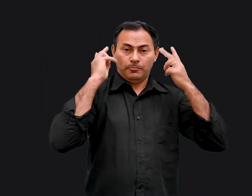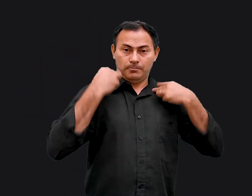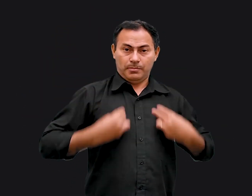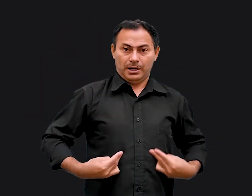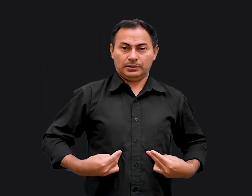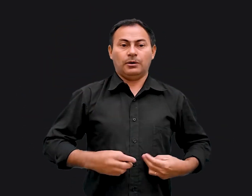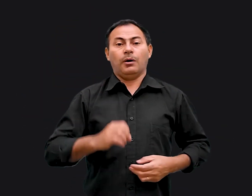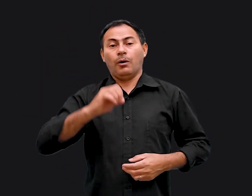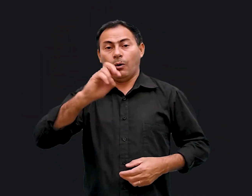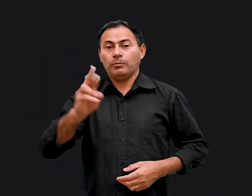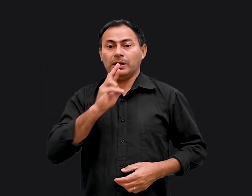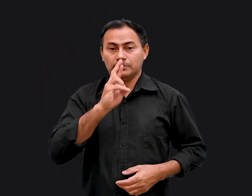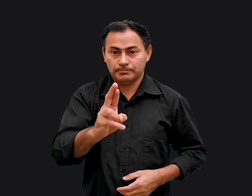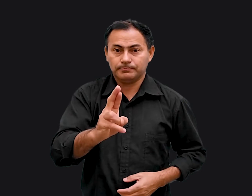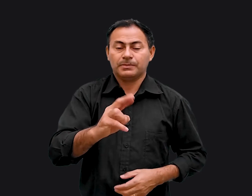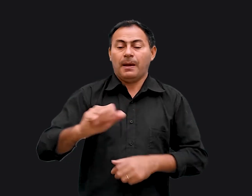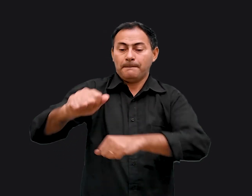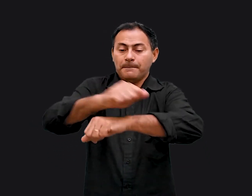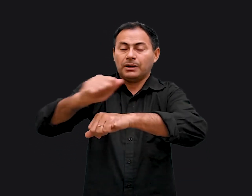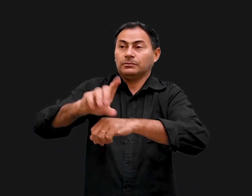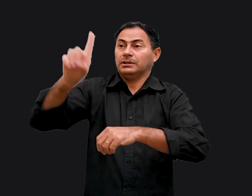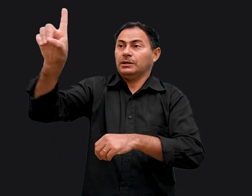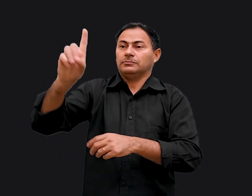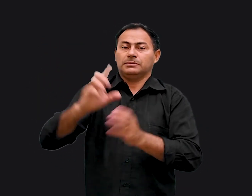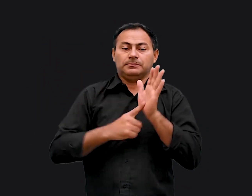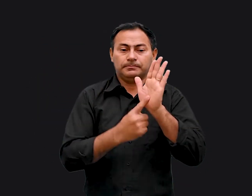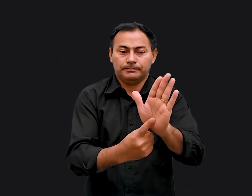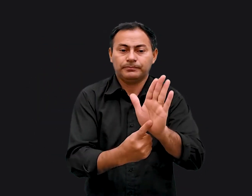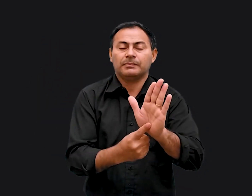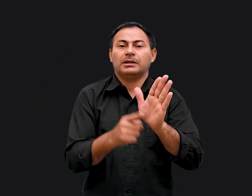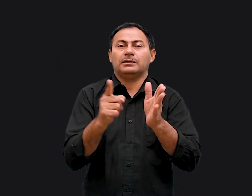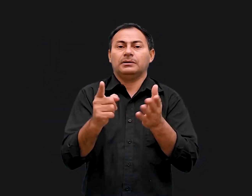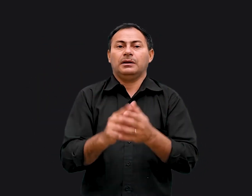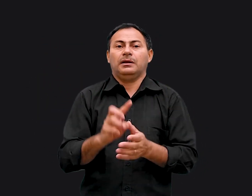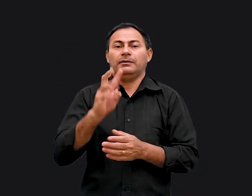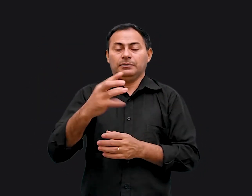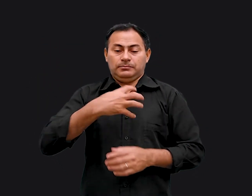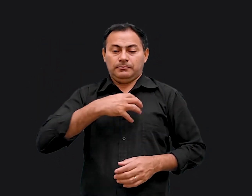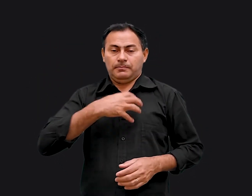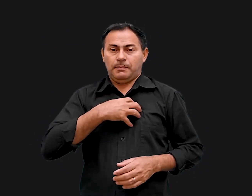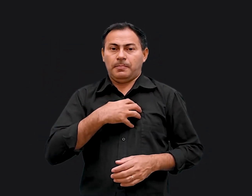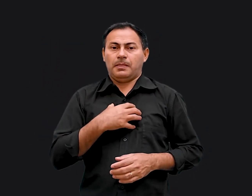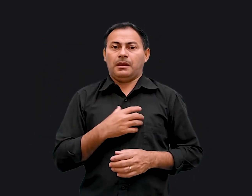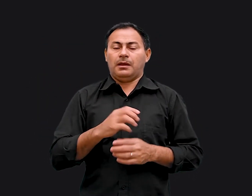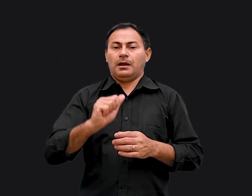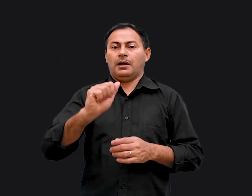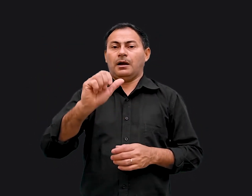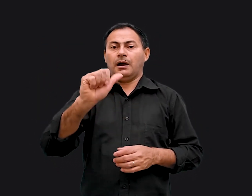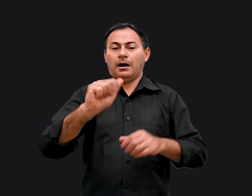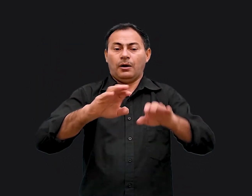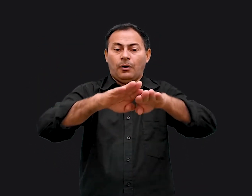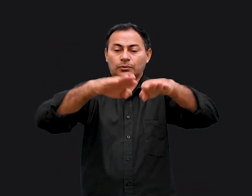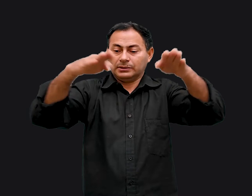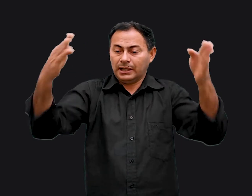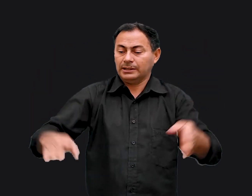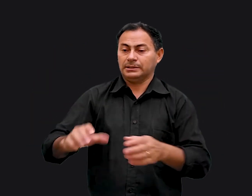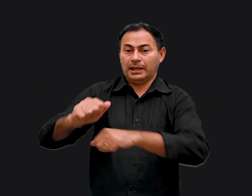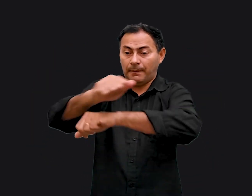relação, ou a resposta desse homem Abraão ao Deus que está aparecendo para ele, vem na forma de altares que Abraão erguia.